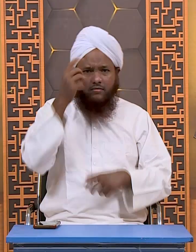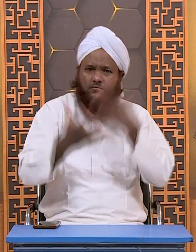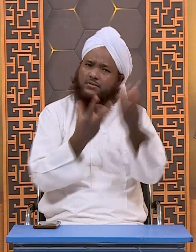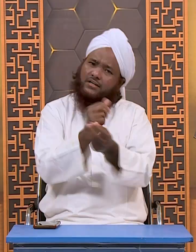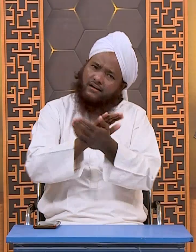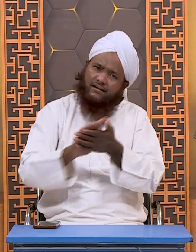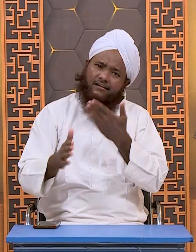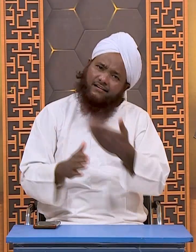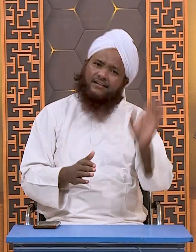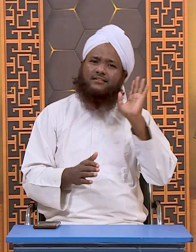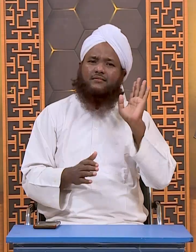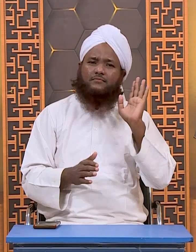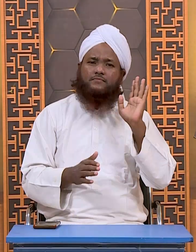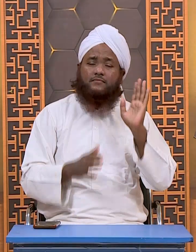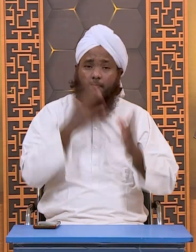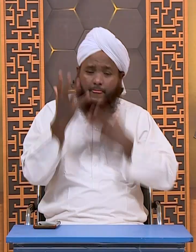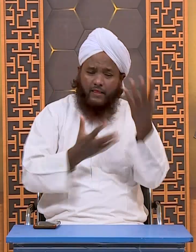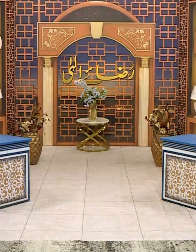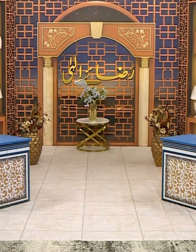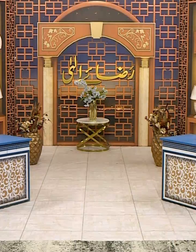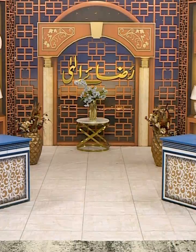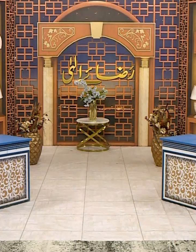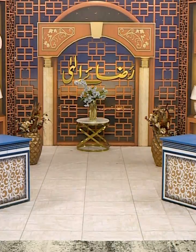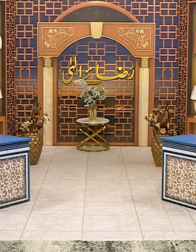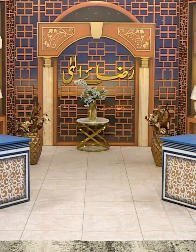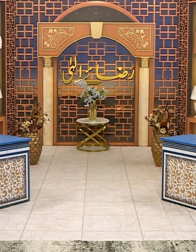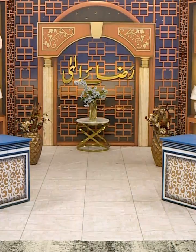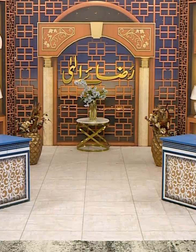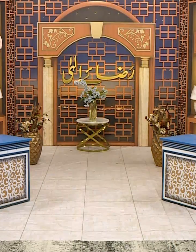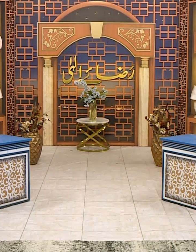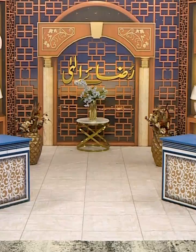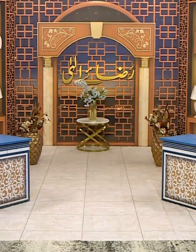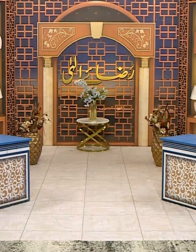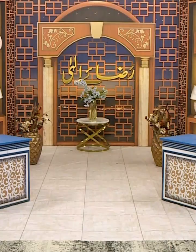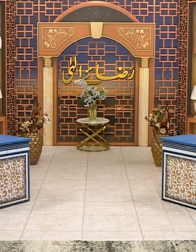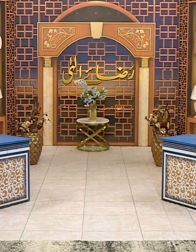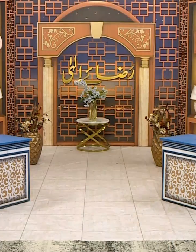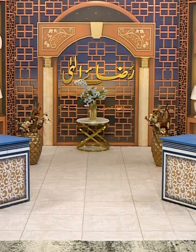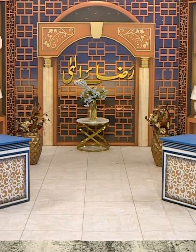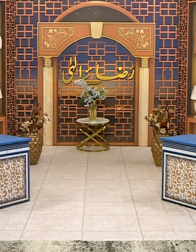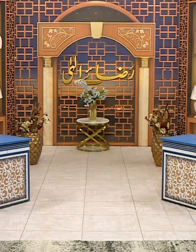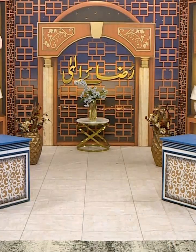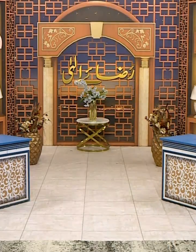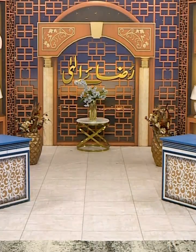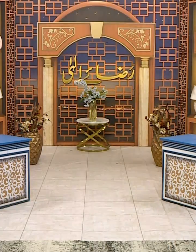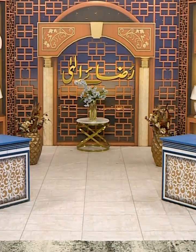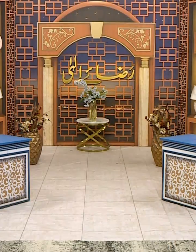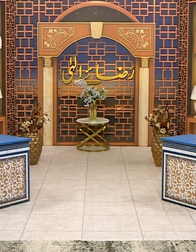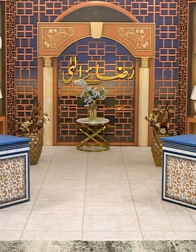چلے جانا ہے، ان پریشانیوں نے چلا جانا ہے۔ اگر ہم صبر کریں گے، صبر کا دامن ہاتھ سے نہیں چھوڑیں گے، اللہ پاک کی رضا پہ راضی